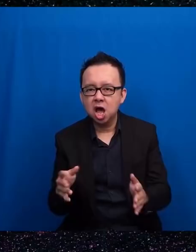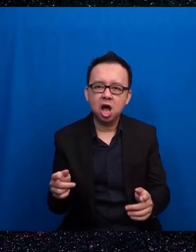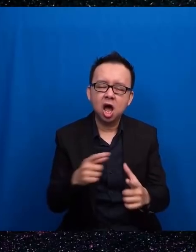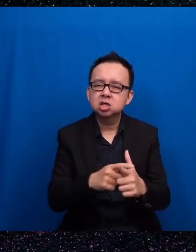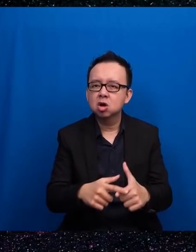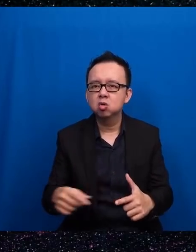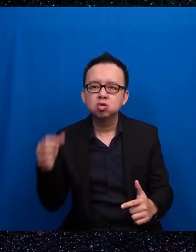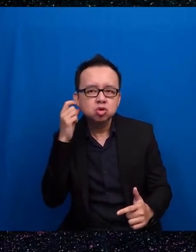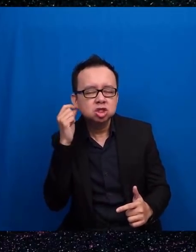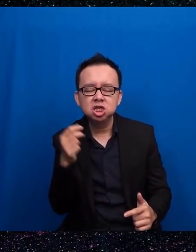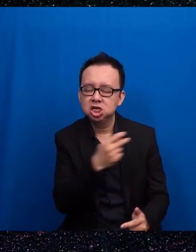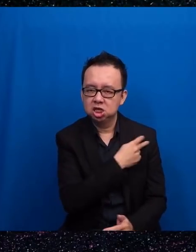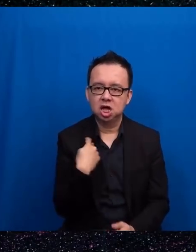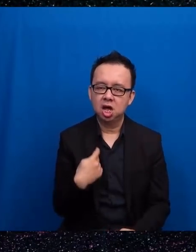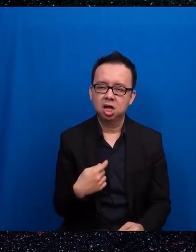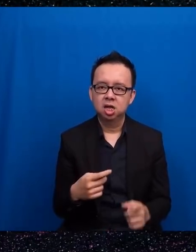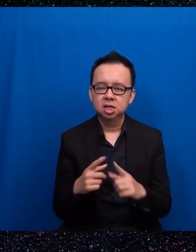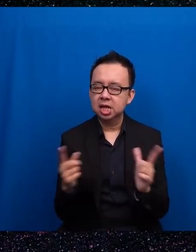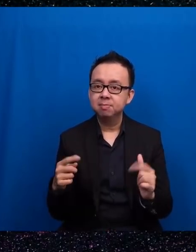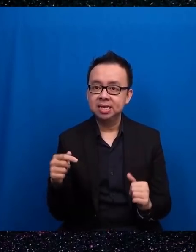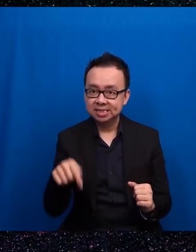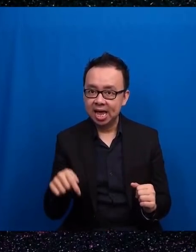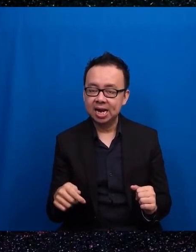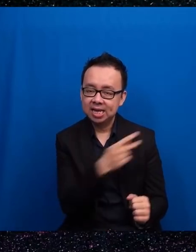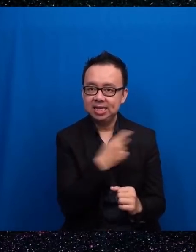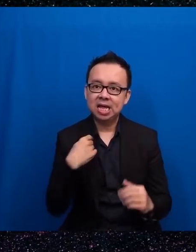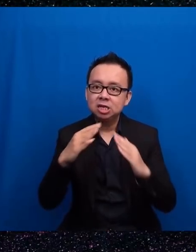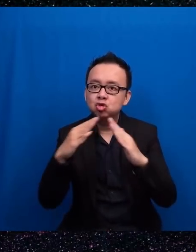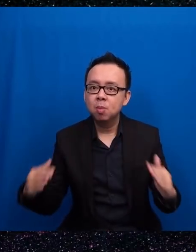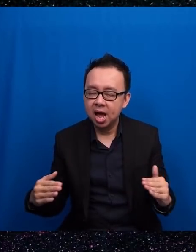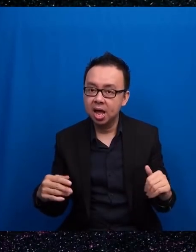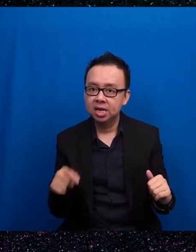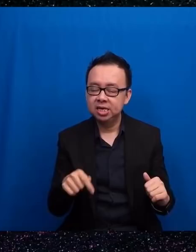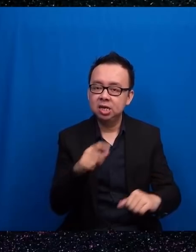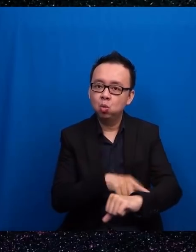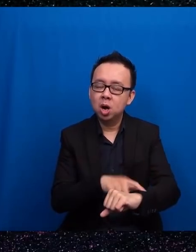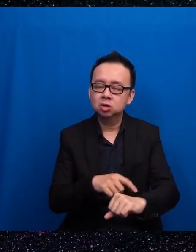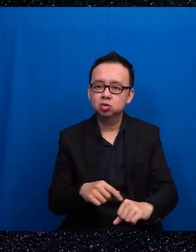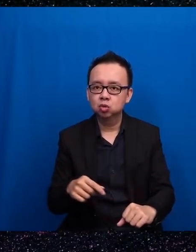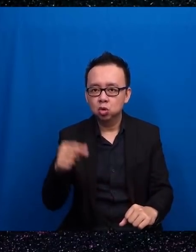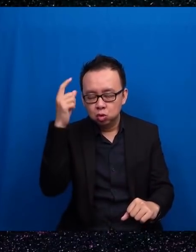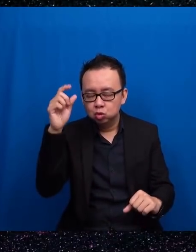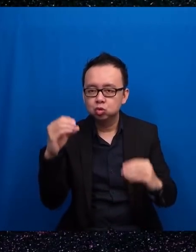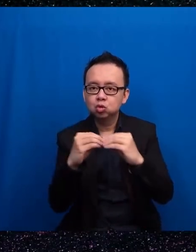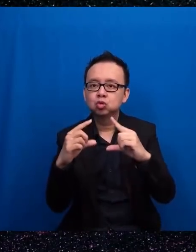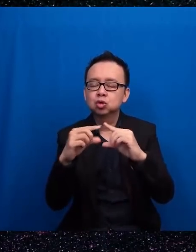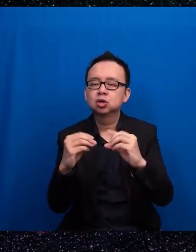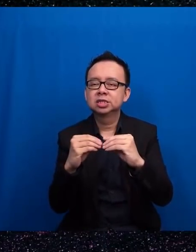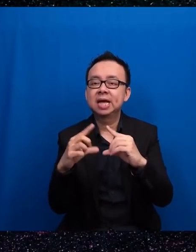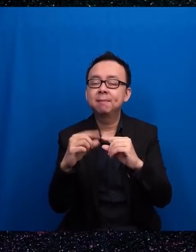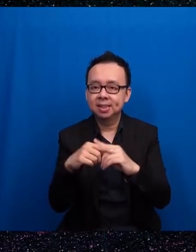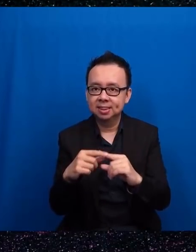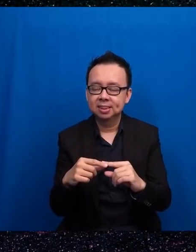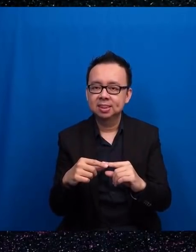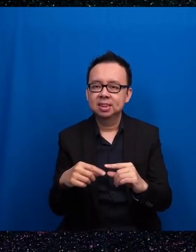emosinya. Sekarang ya kalau kita di rumah gini, inilah waktu hari Sabat disebut hari yang mulia.